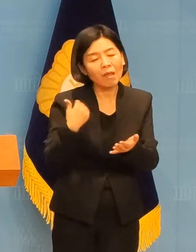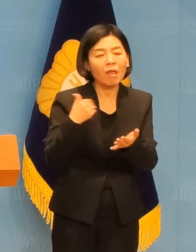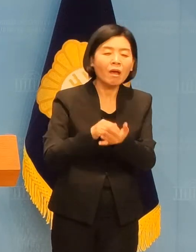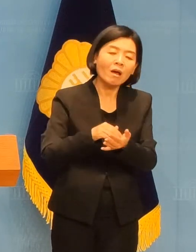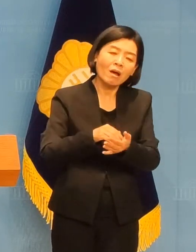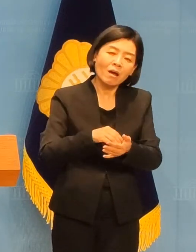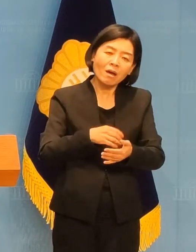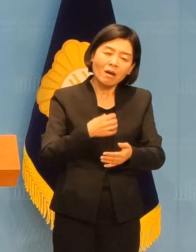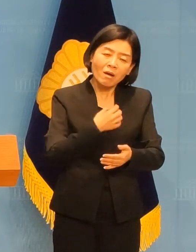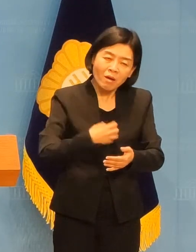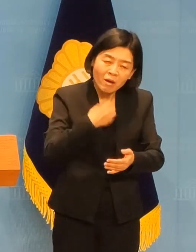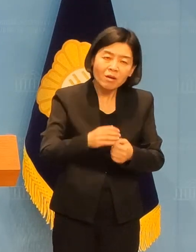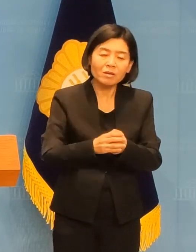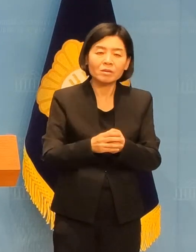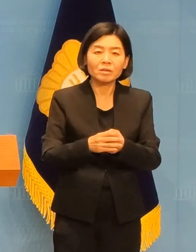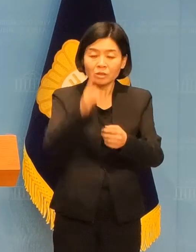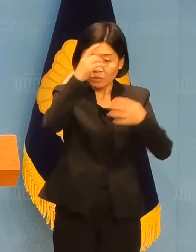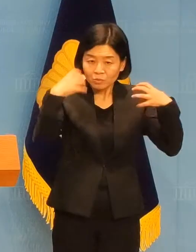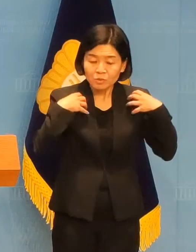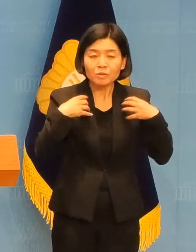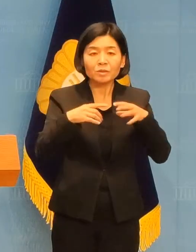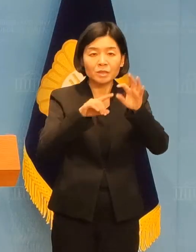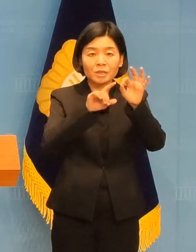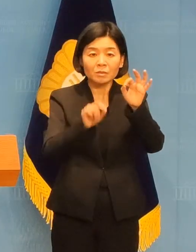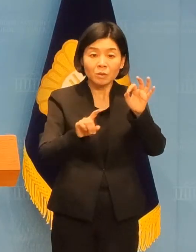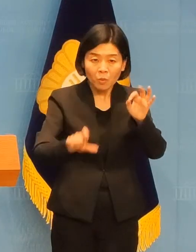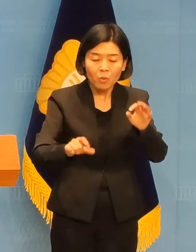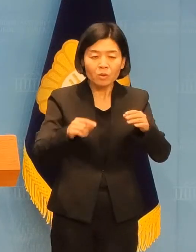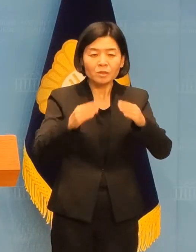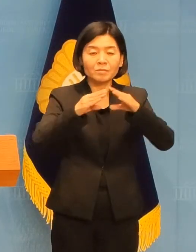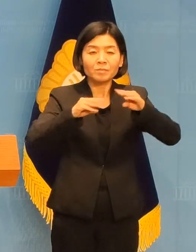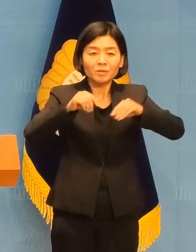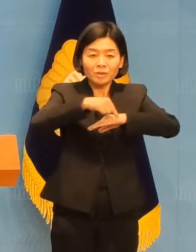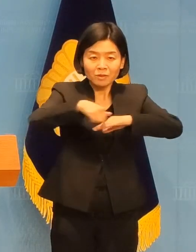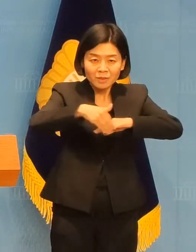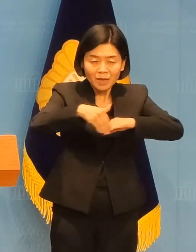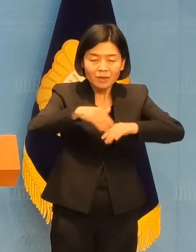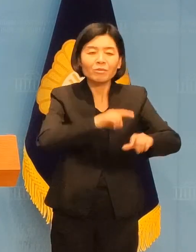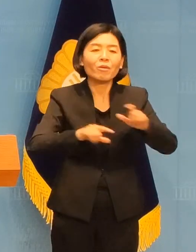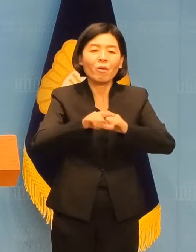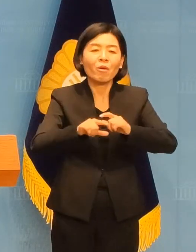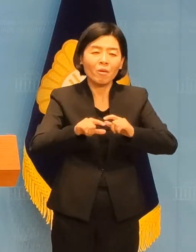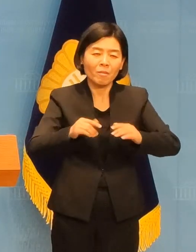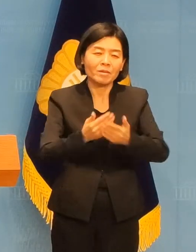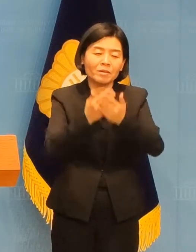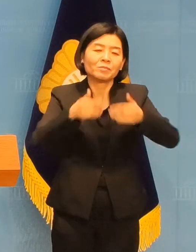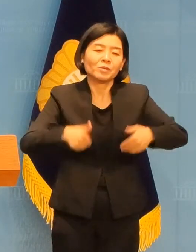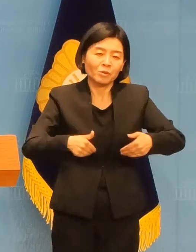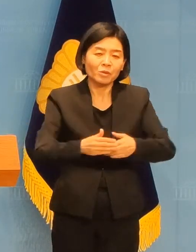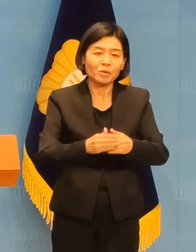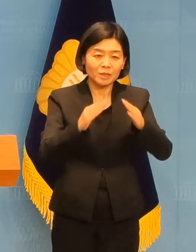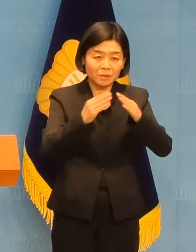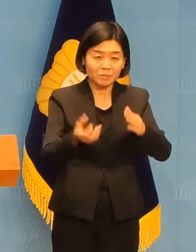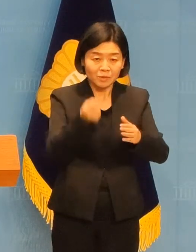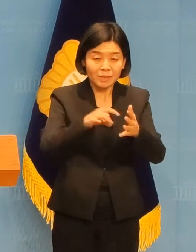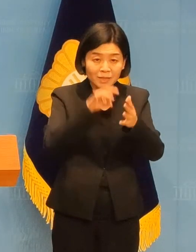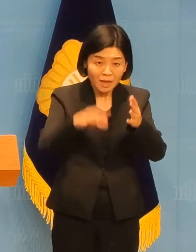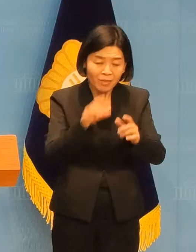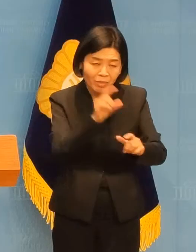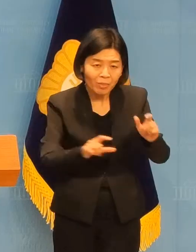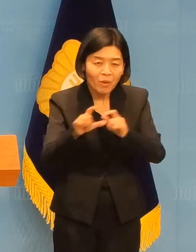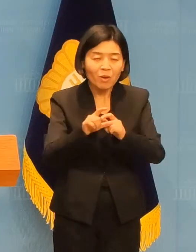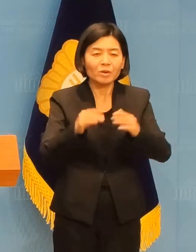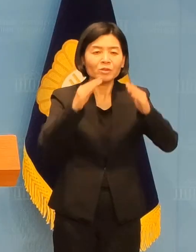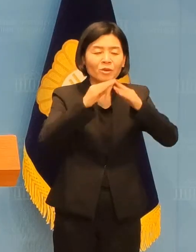더 앞으로 나아가야 합니다. 보유세를 강화하고 다양한 주거 유형을 보장하는 주거 안정 중심